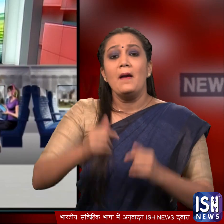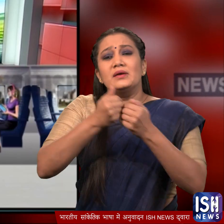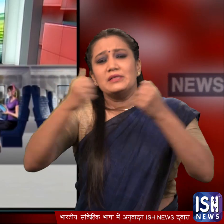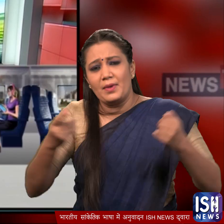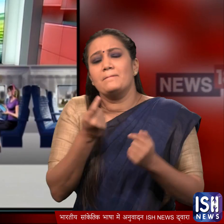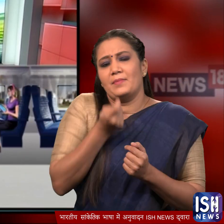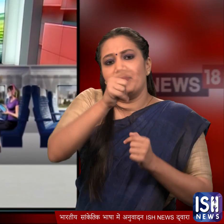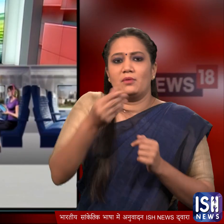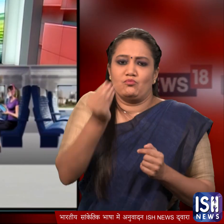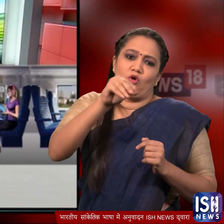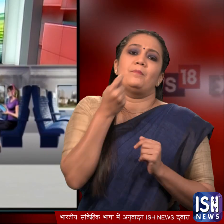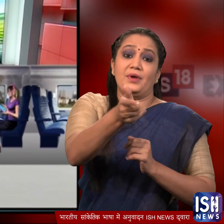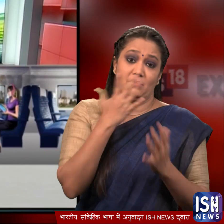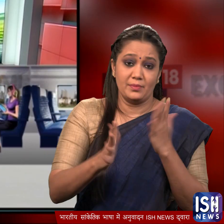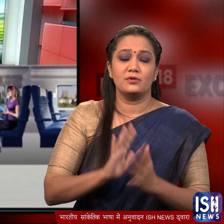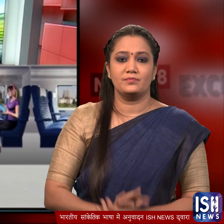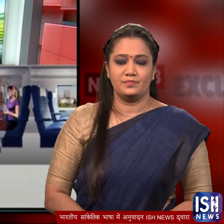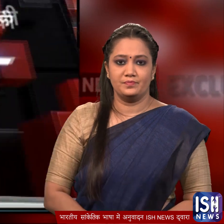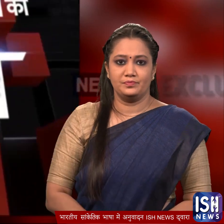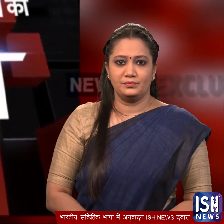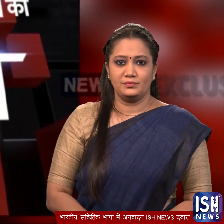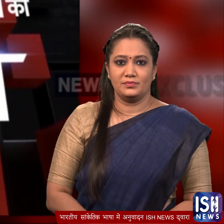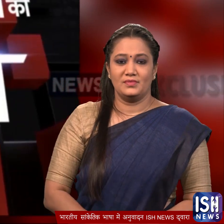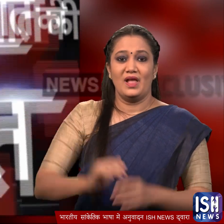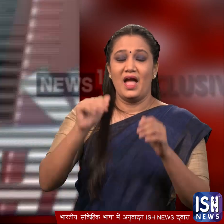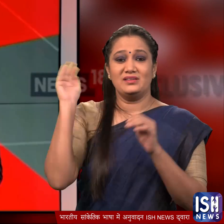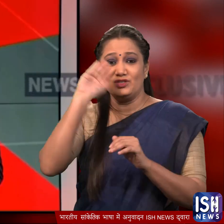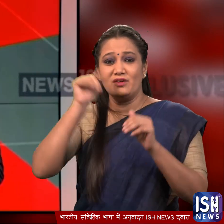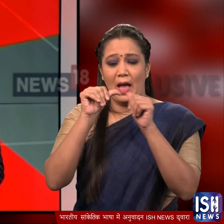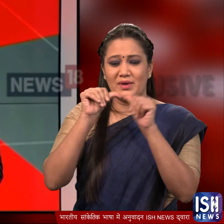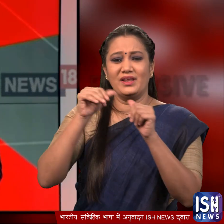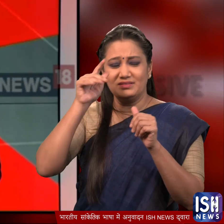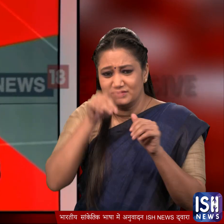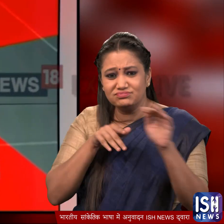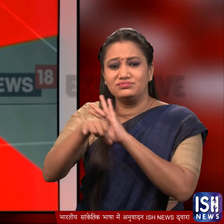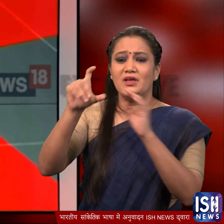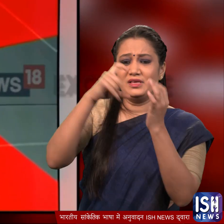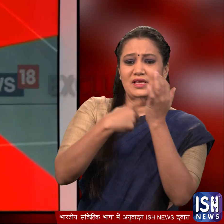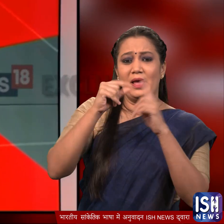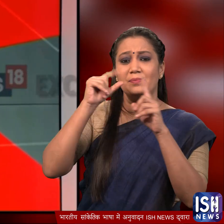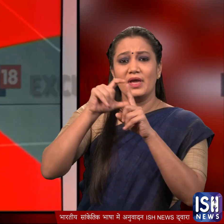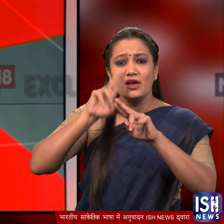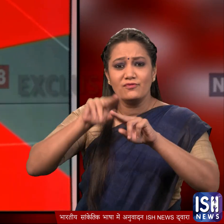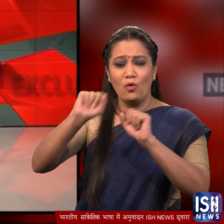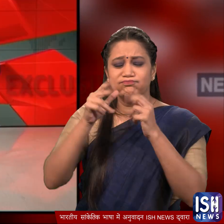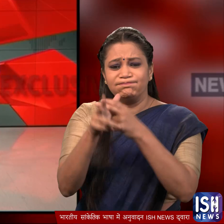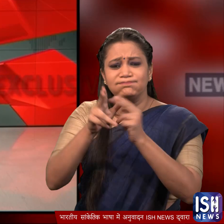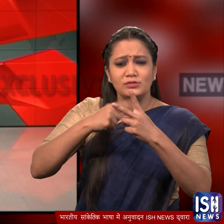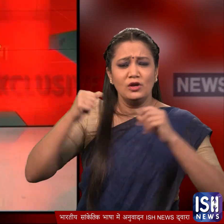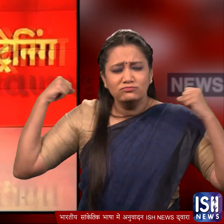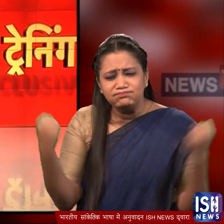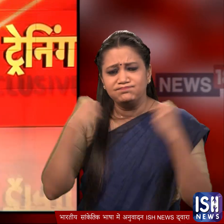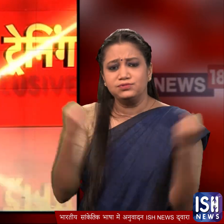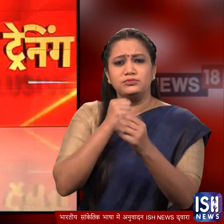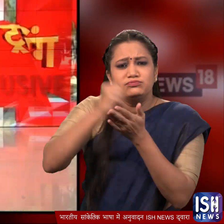इस्तेमाल करने के लिए अलग से कुछ पैसे भी चुकाने पड़ सकते हैं। अमरनाथ यात्रा की शुरुआत से पहले सीआरपीएफ के जवान कड़ी तैयारी में